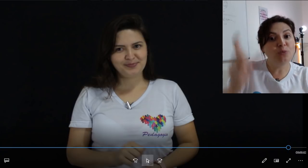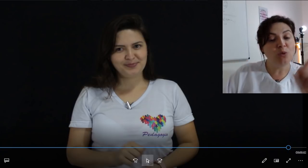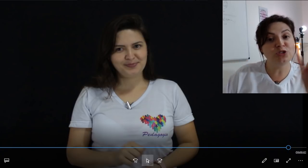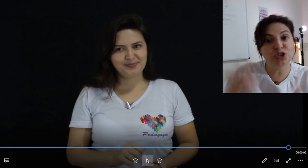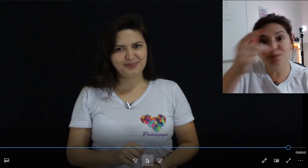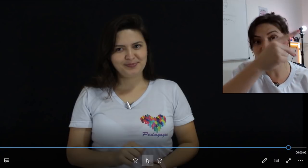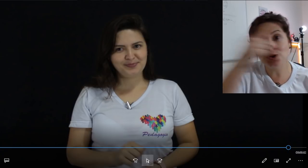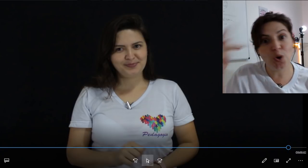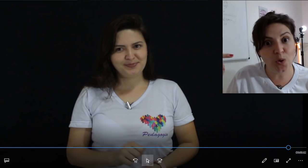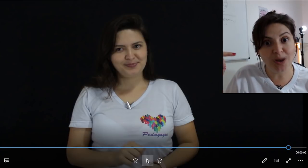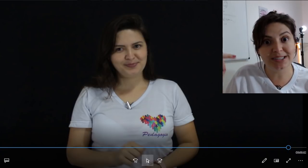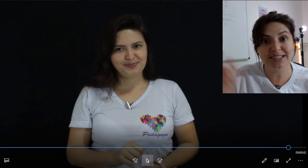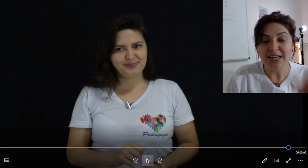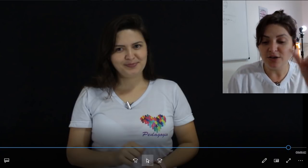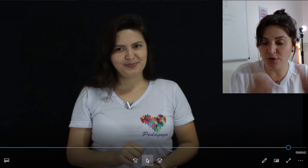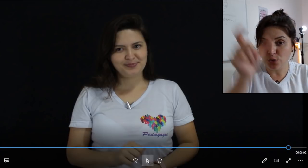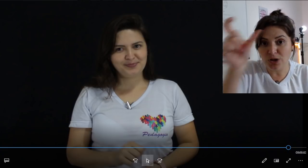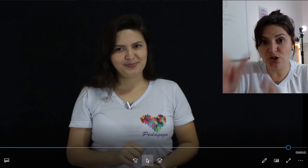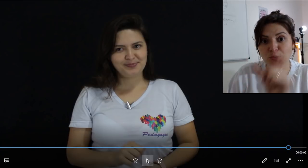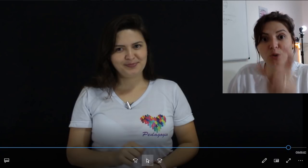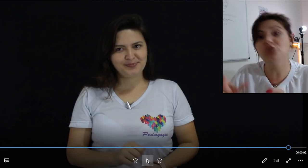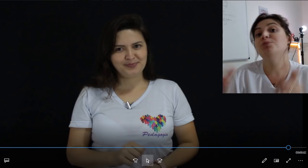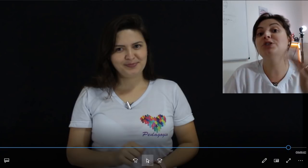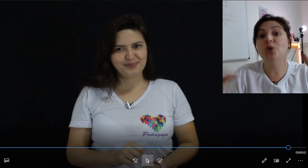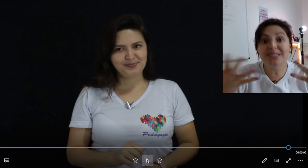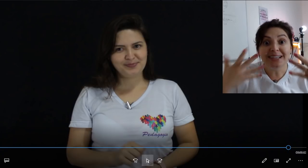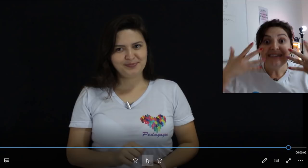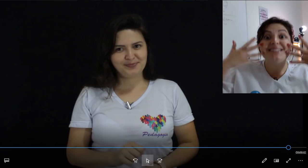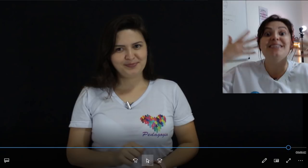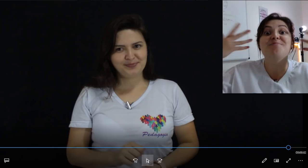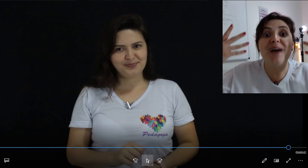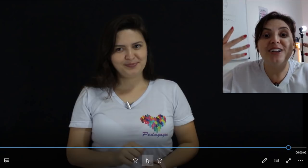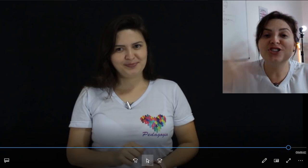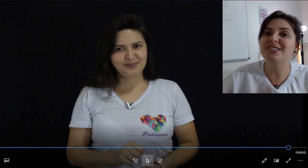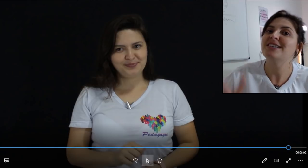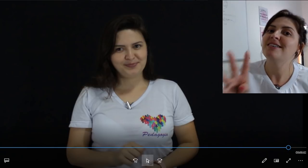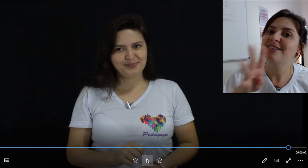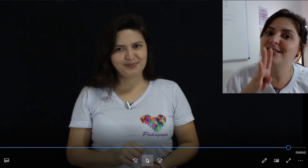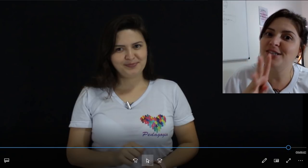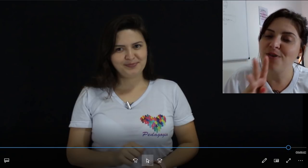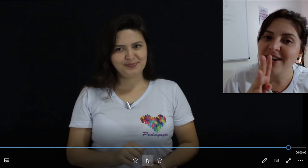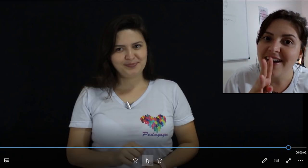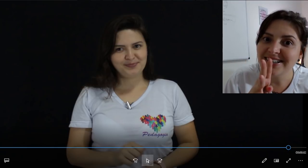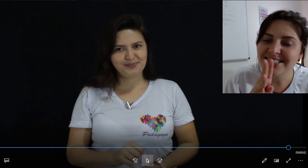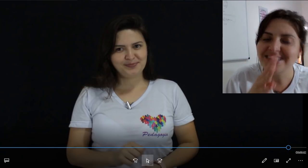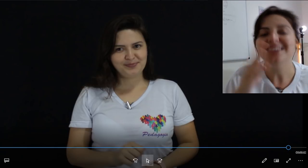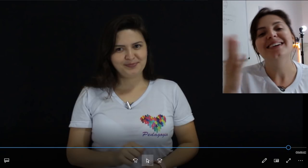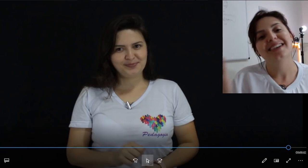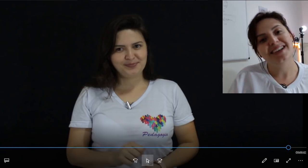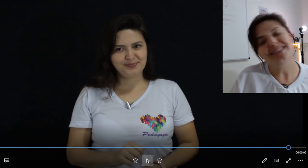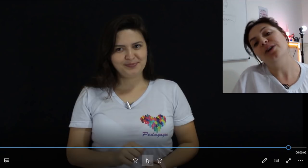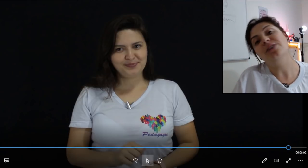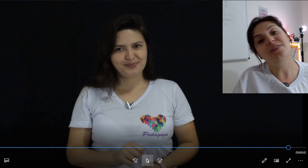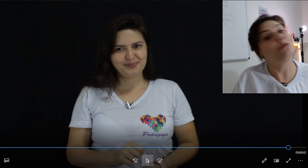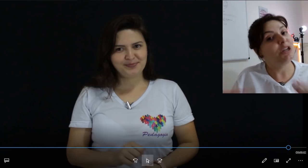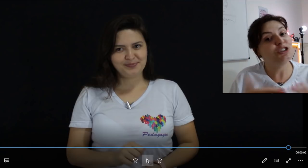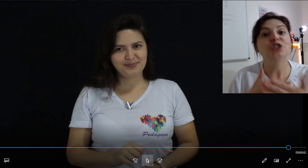monte de pessoas, e foi colocado um monte de pessoas simpáticas que se conhece? Então, na faculdade a gente